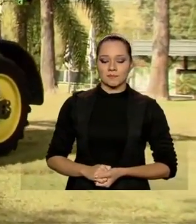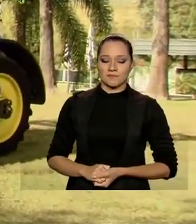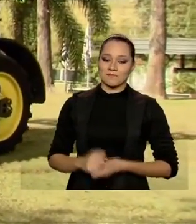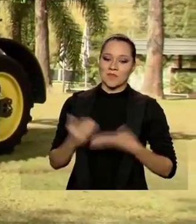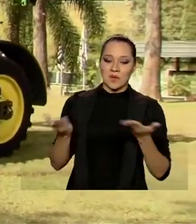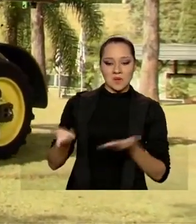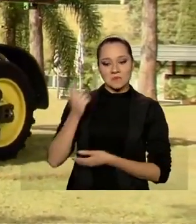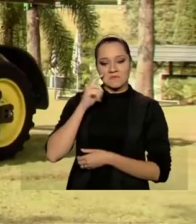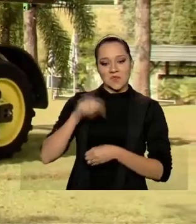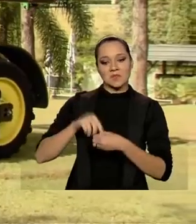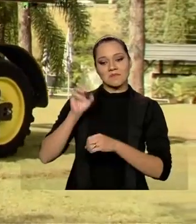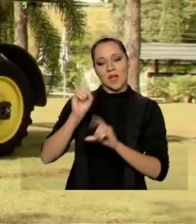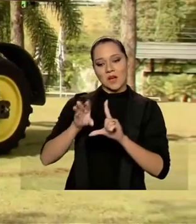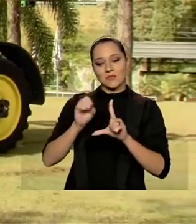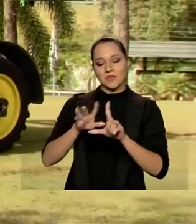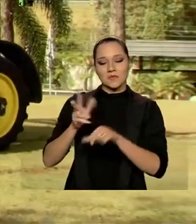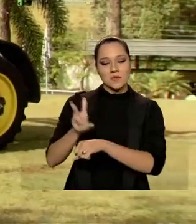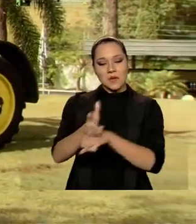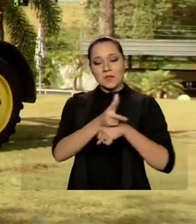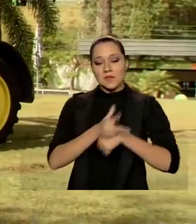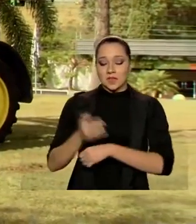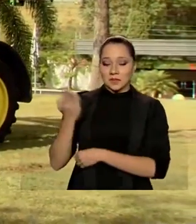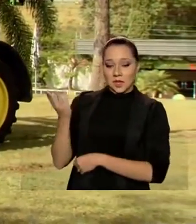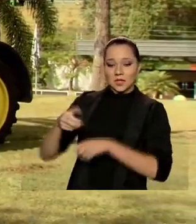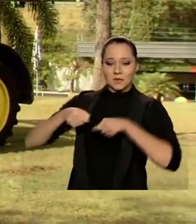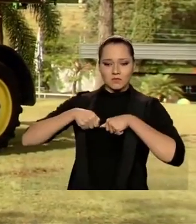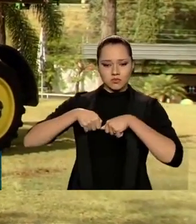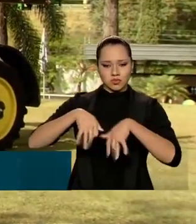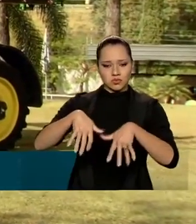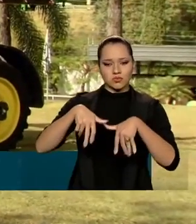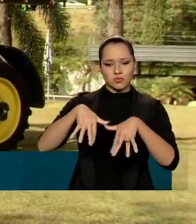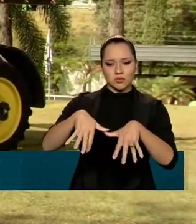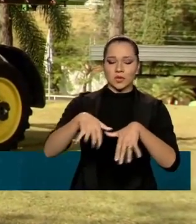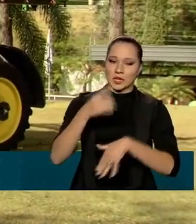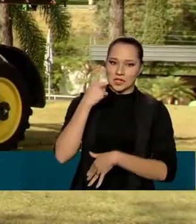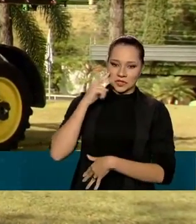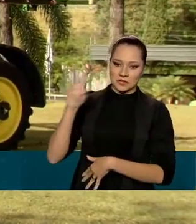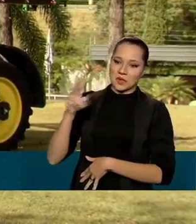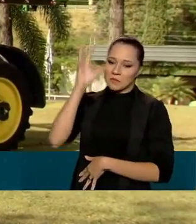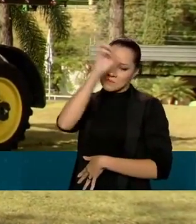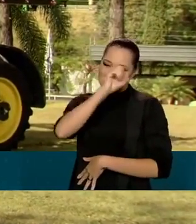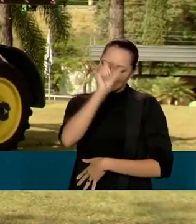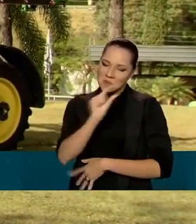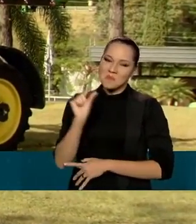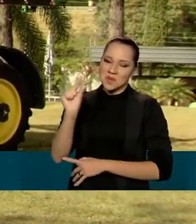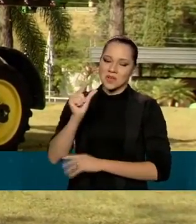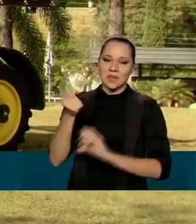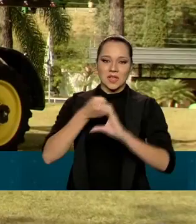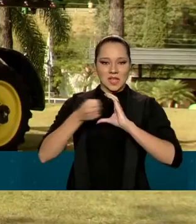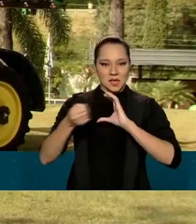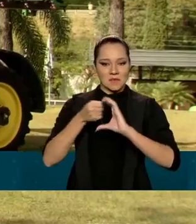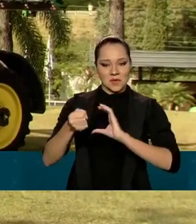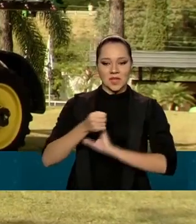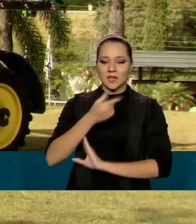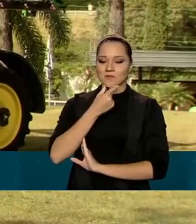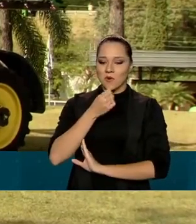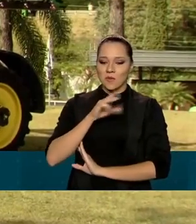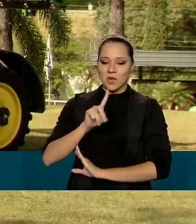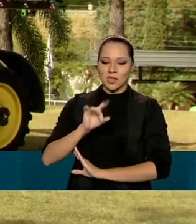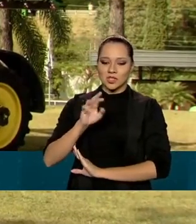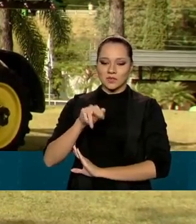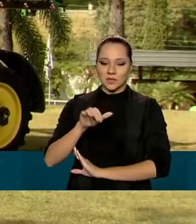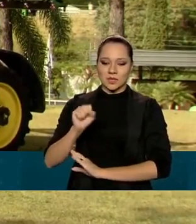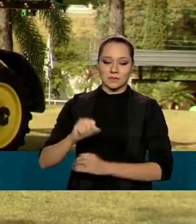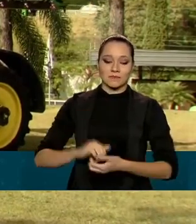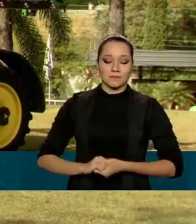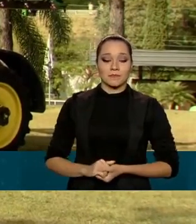Estamos agora de volta ao vivo com as imagens desse pulverizador que a gente viu aí, aprendeu um pouquinho na reportagem do Dimas Soldi.